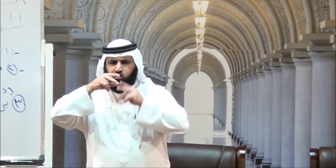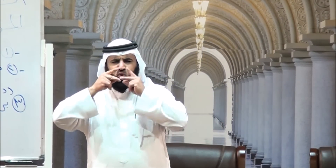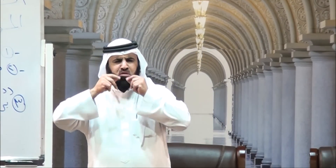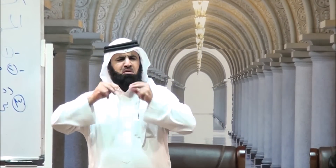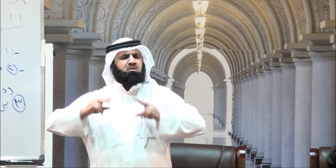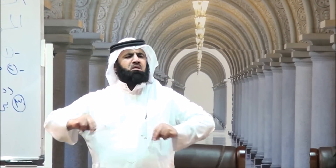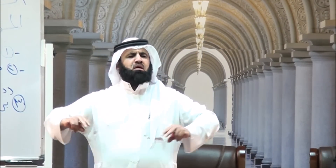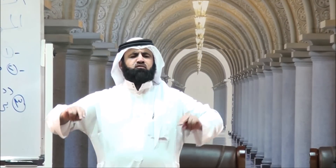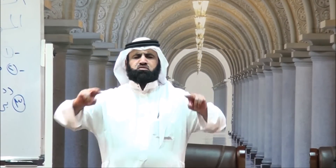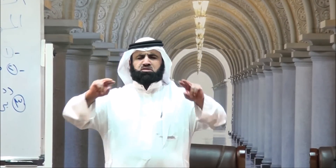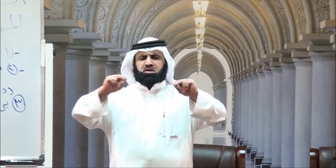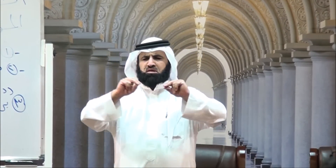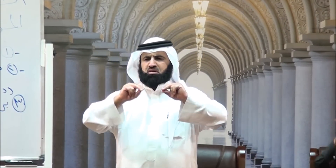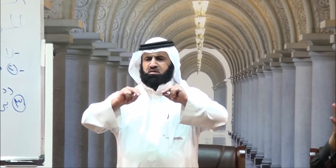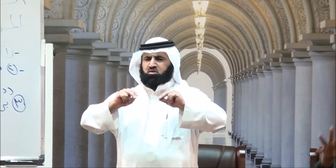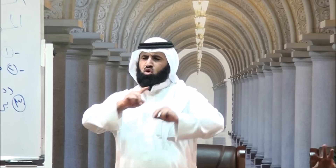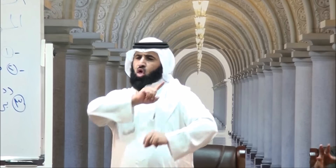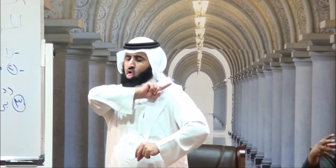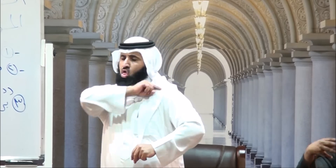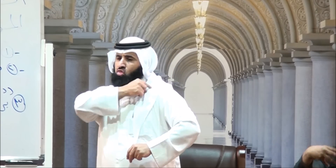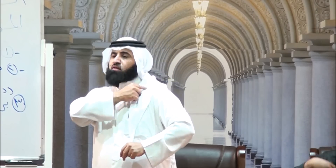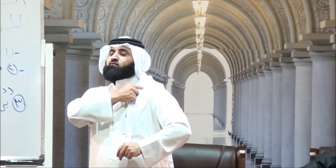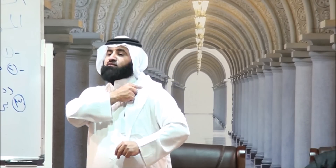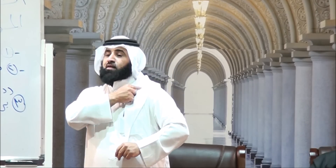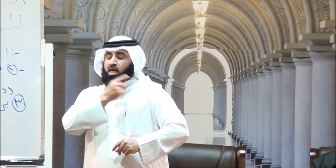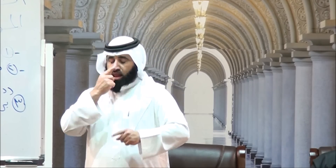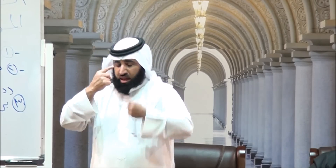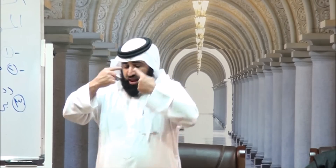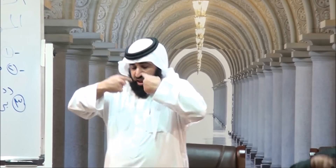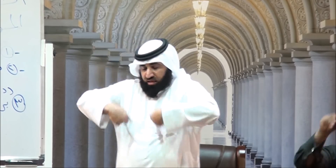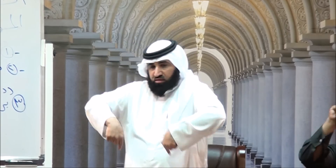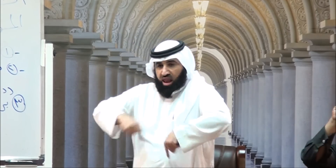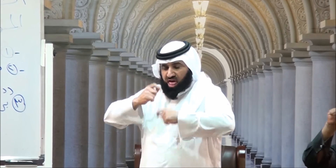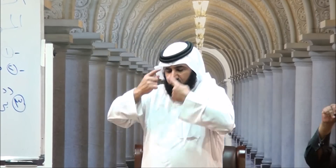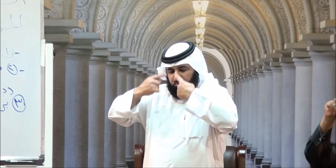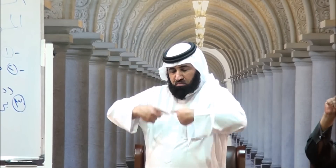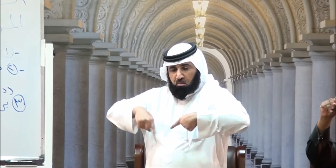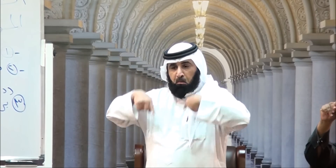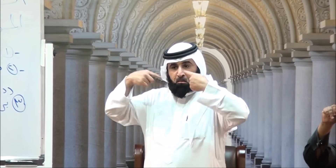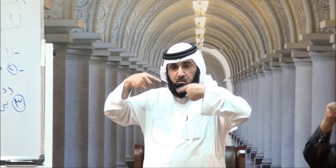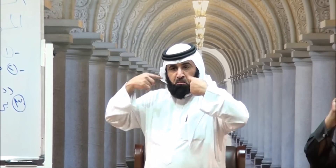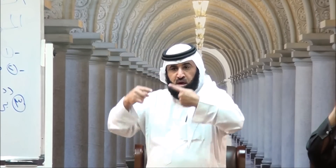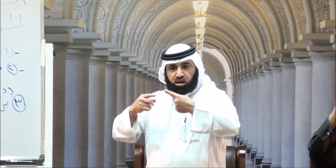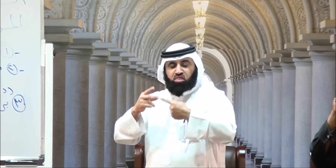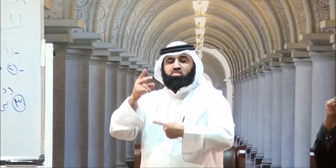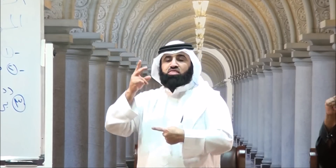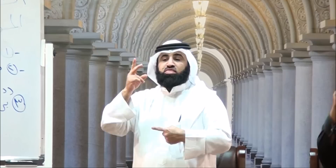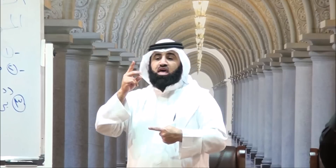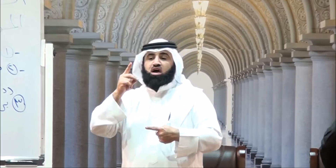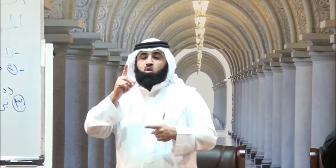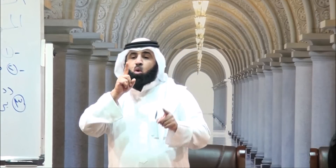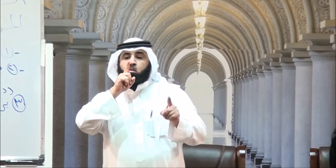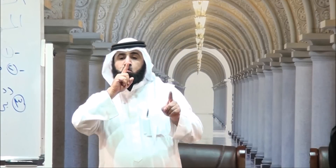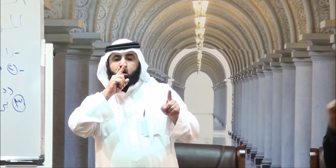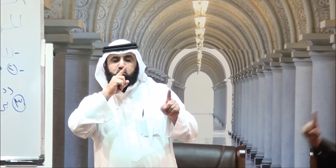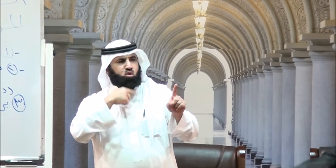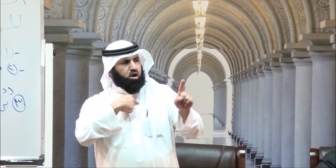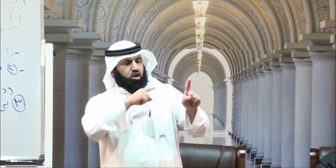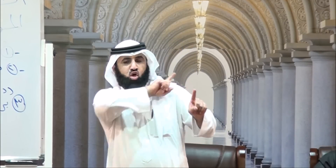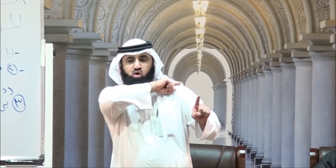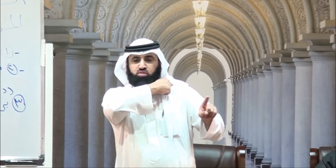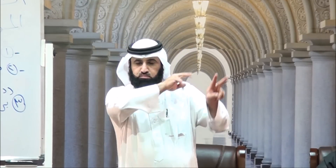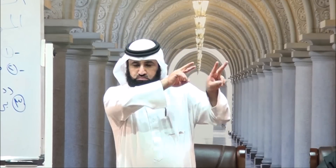والمخدرات نفس الشيء، قبل لا تكون انها مضرة بجسمك تراها مضرة على دينك، لانك عاق بوالديك.